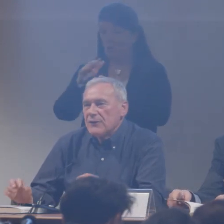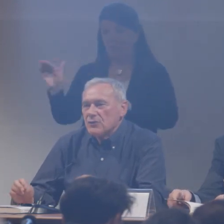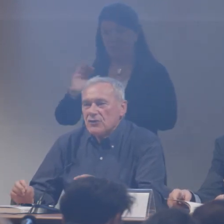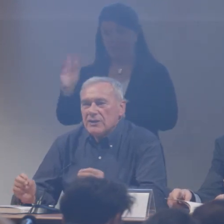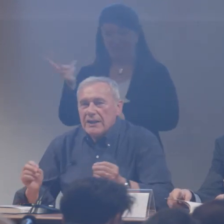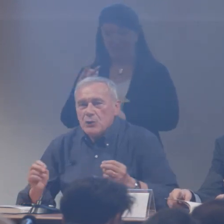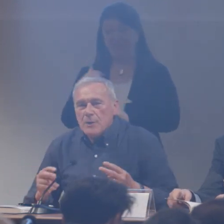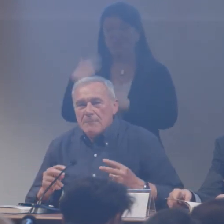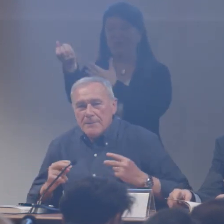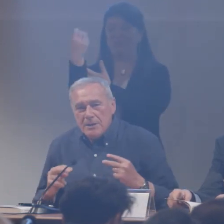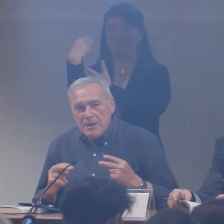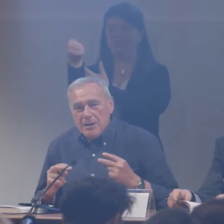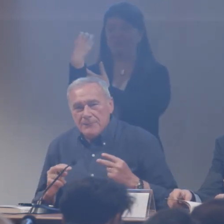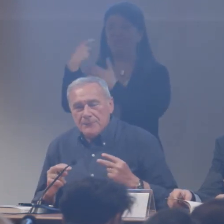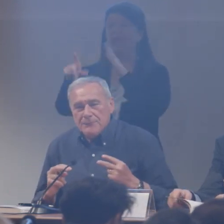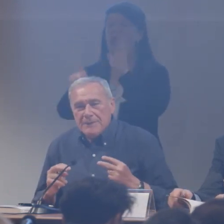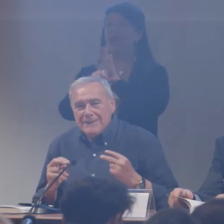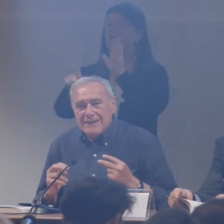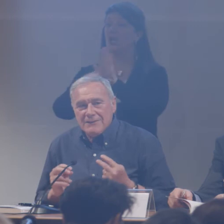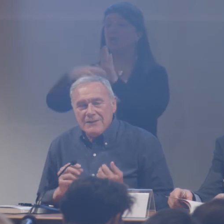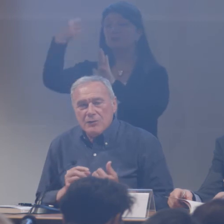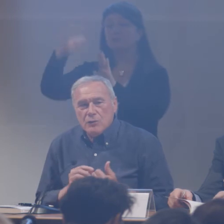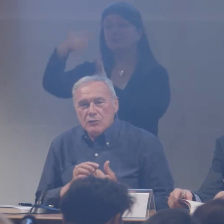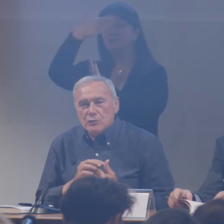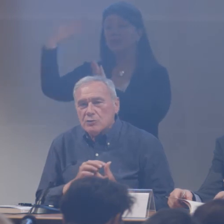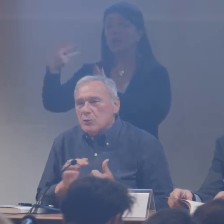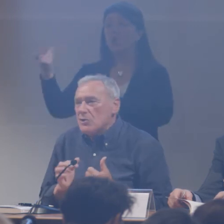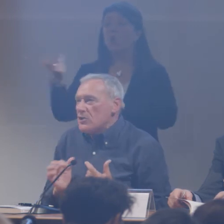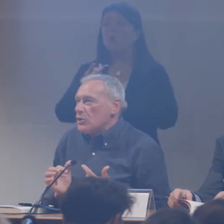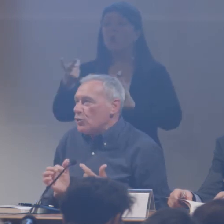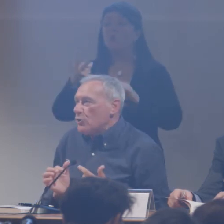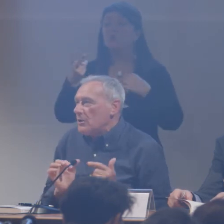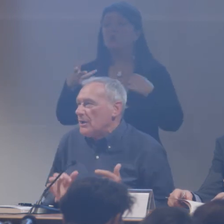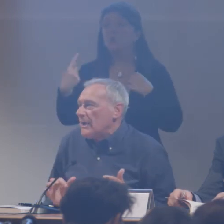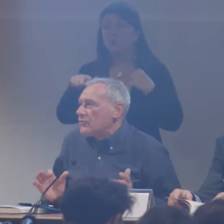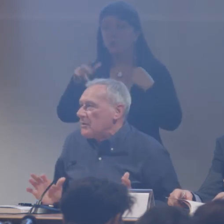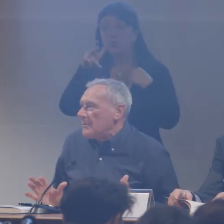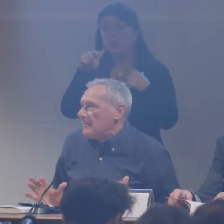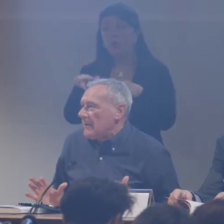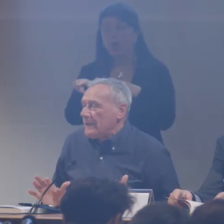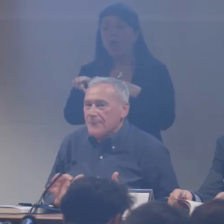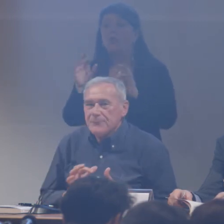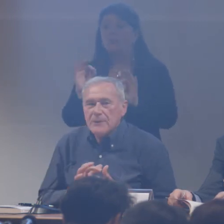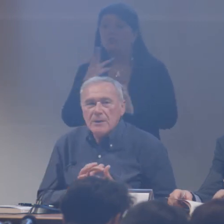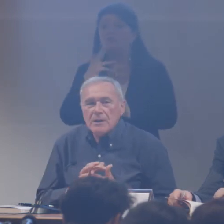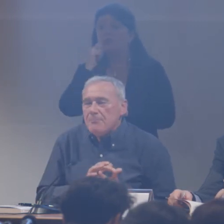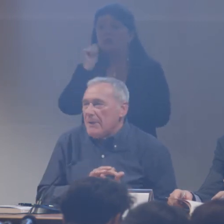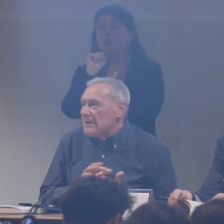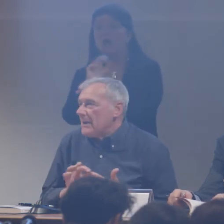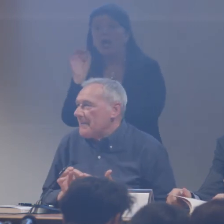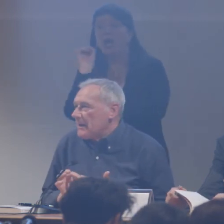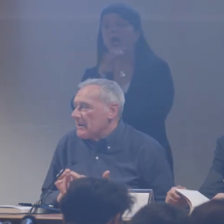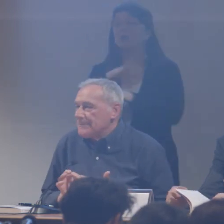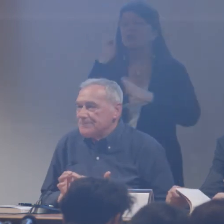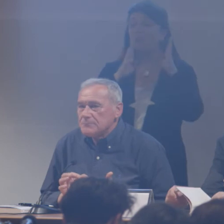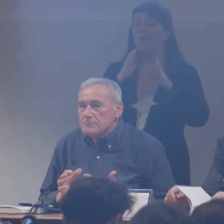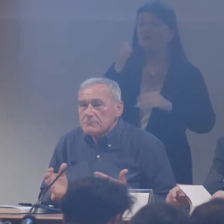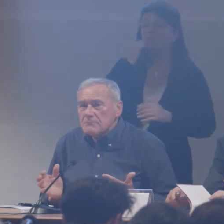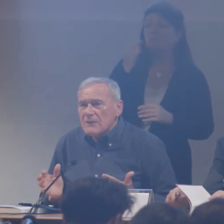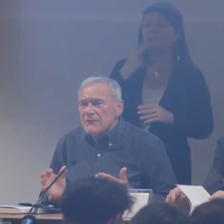avevano fatto sì che le due bambine, pensate, avevano tutte e due i genitori in carcere per mafia, il padre e la